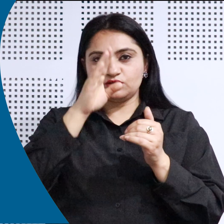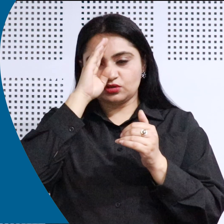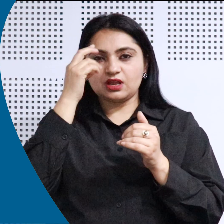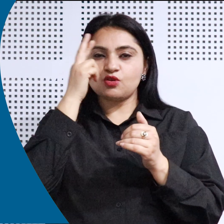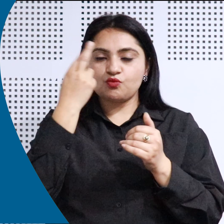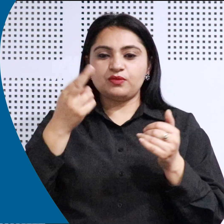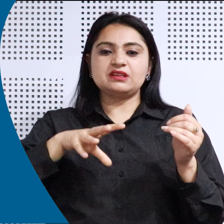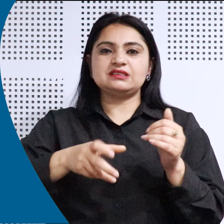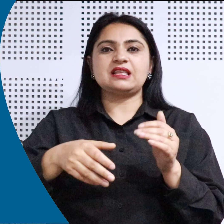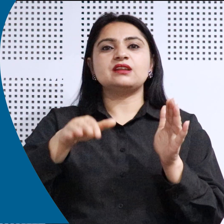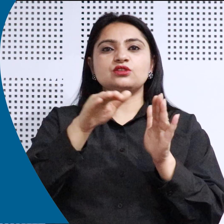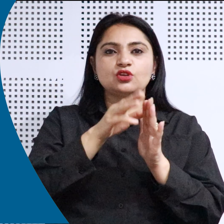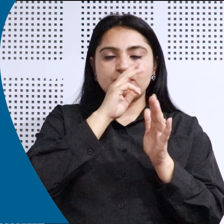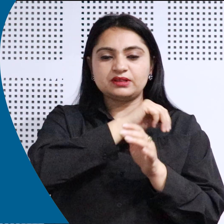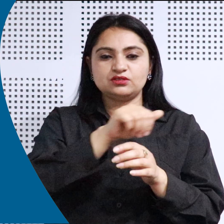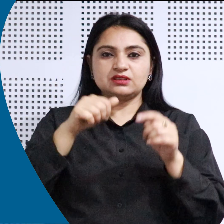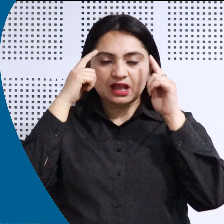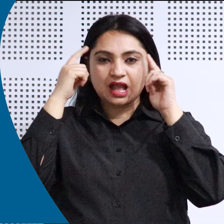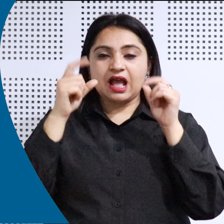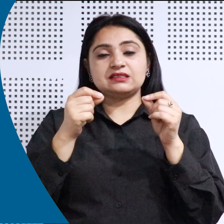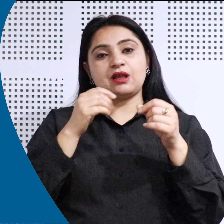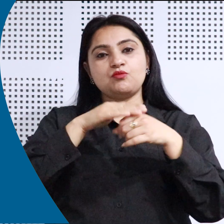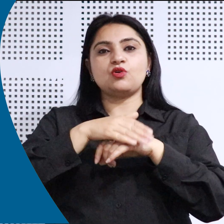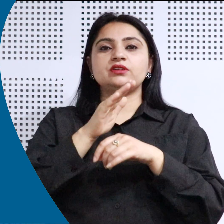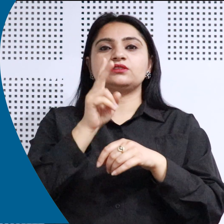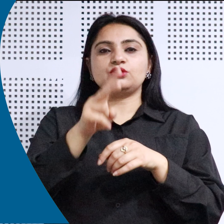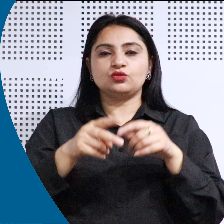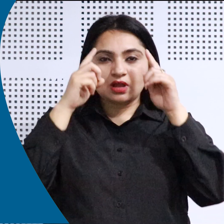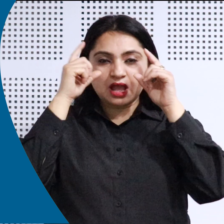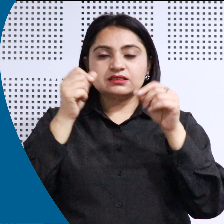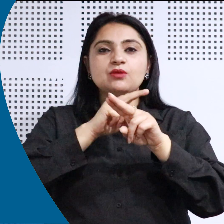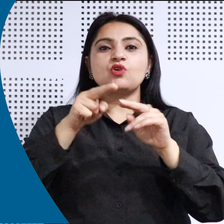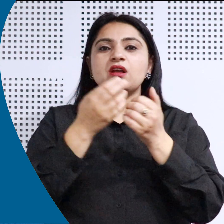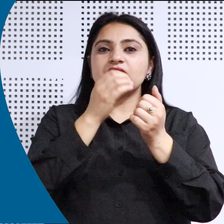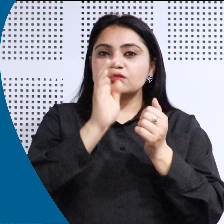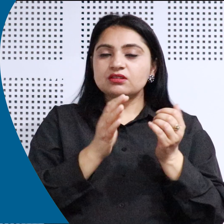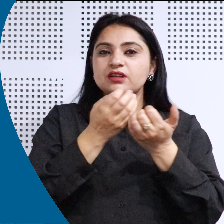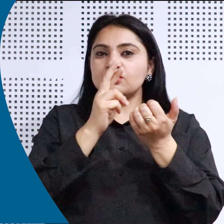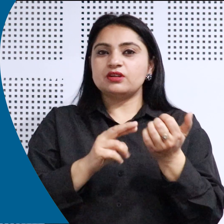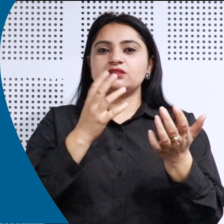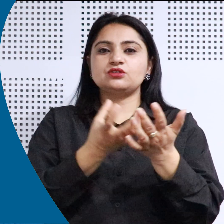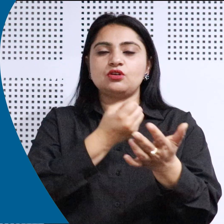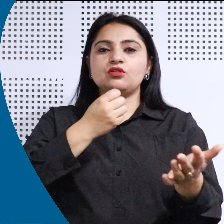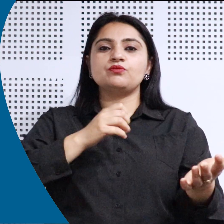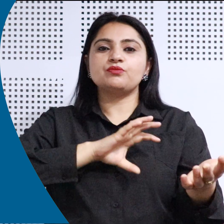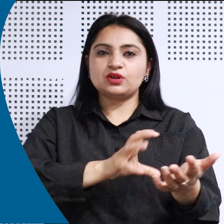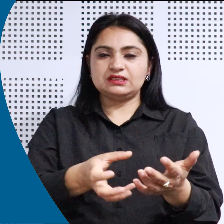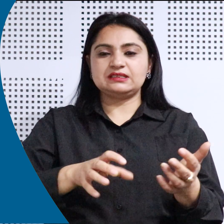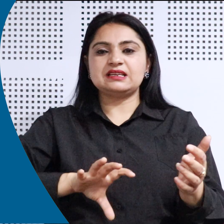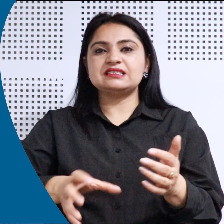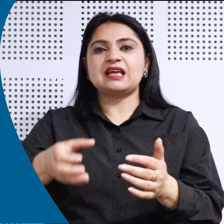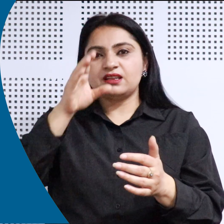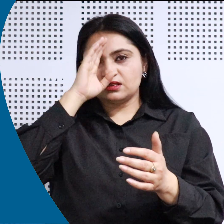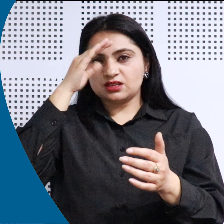स्थानीय तहप्रति जनताको आशा र अपेक्षा धेरै छन्। ती अपेक्षाहरू पूरा गर्न सक्ने गरी संघ र प्रदेशले स्थानीय